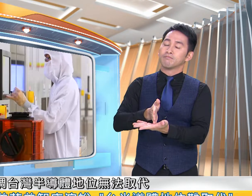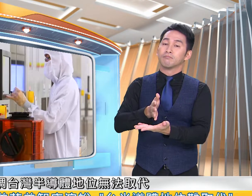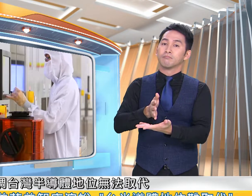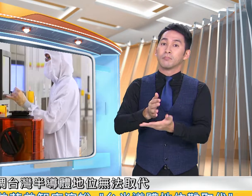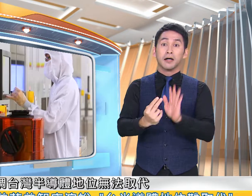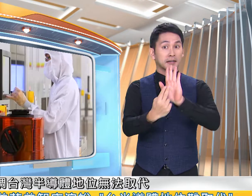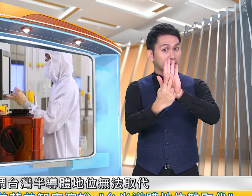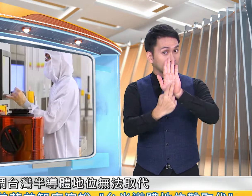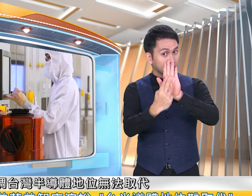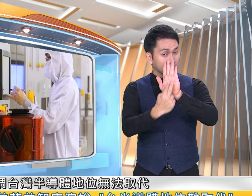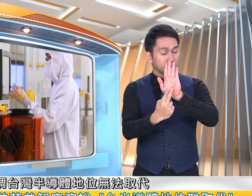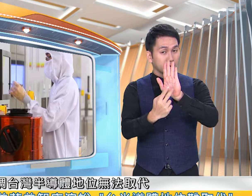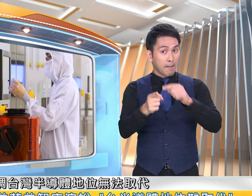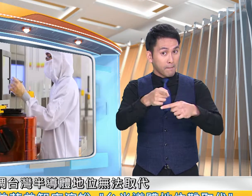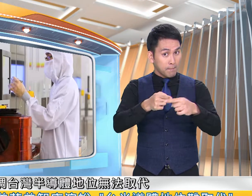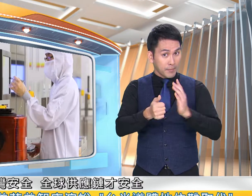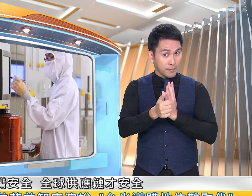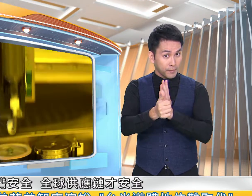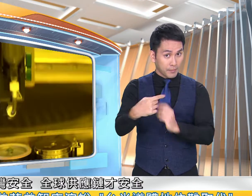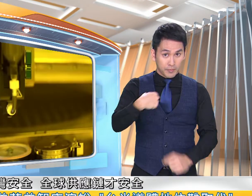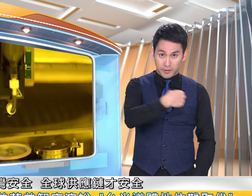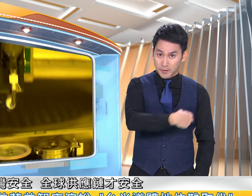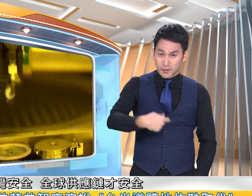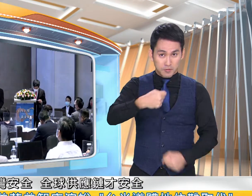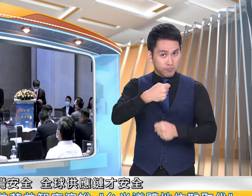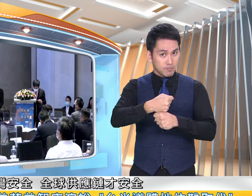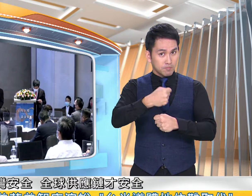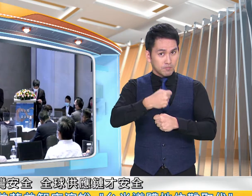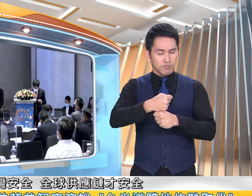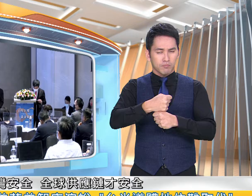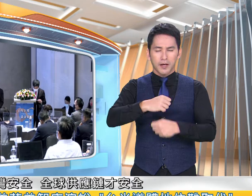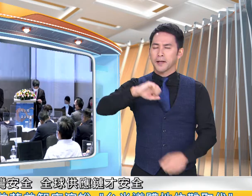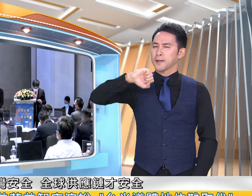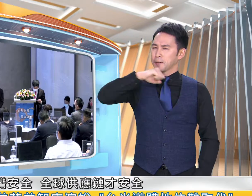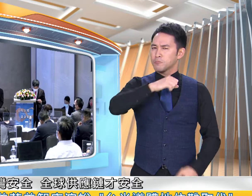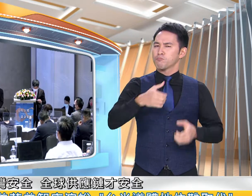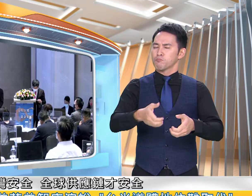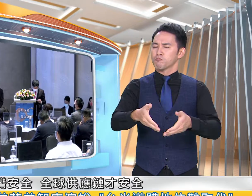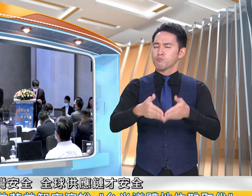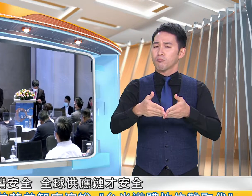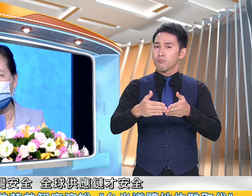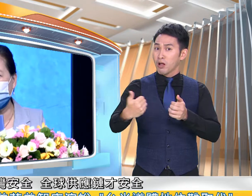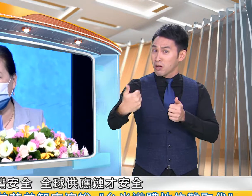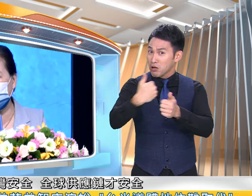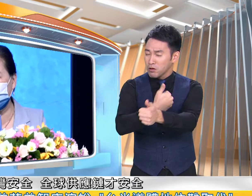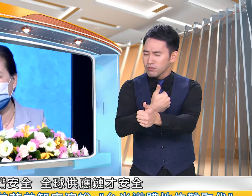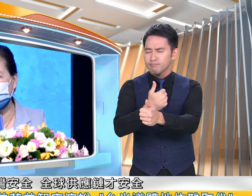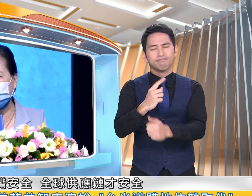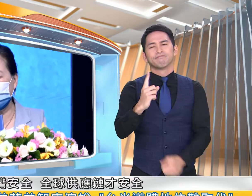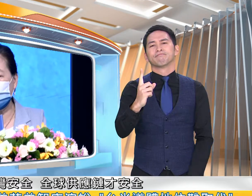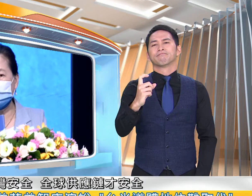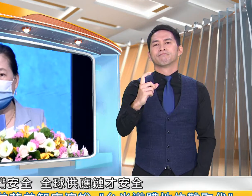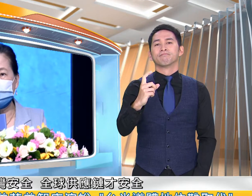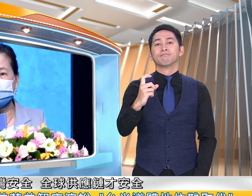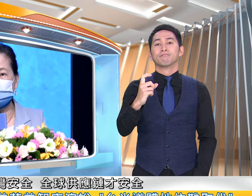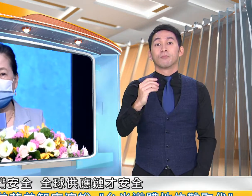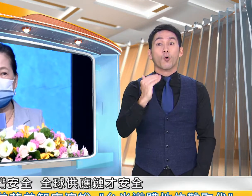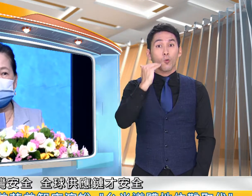取代。台湾安全，全球的供应链才安全。也喊